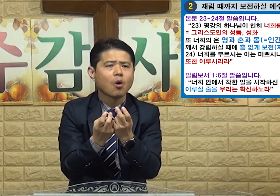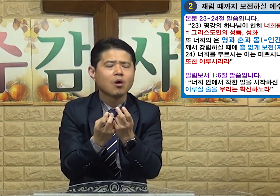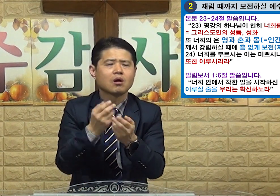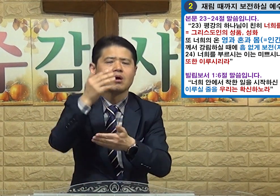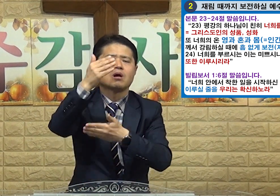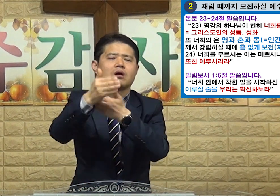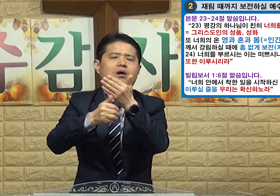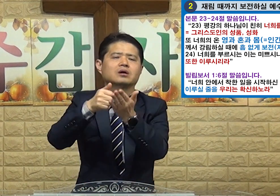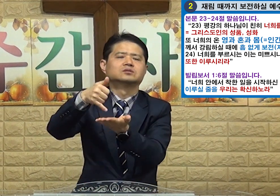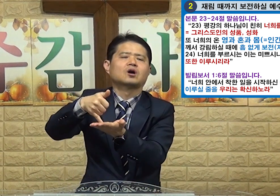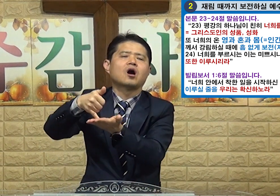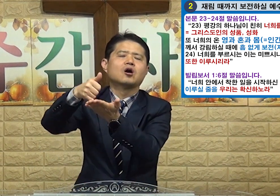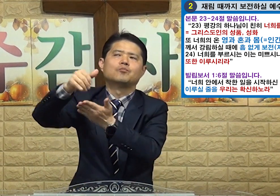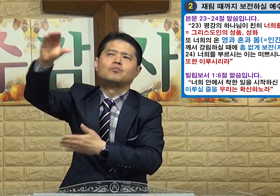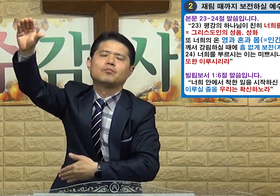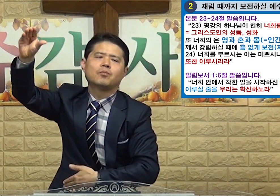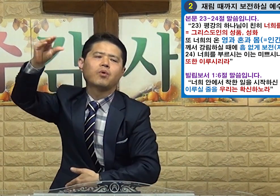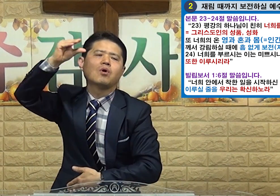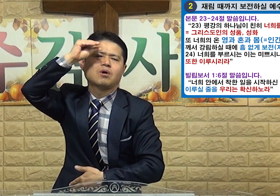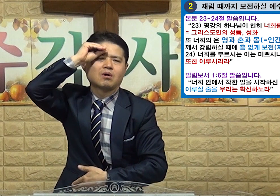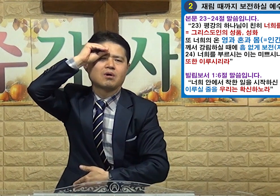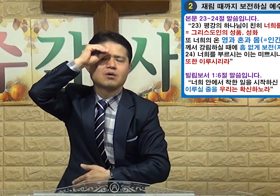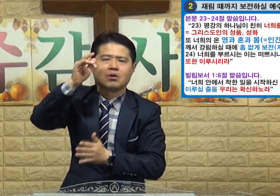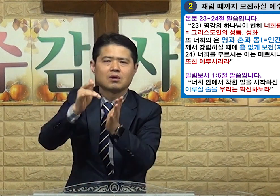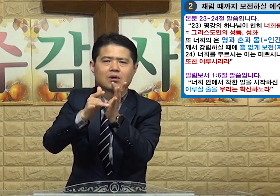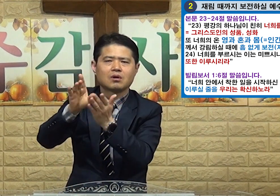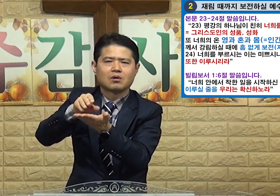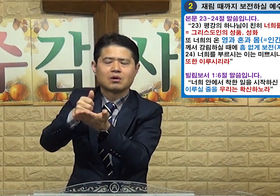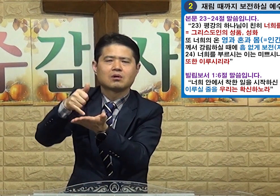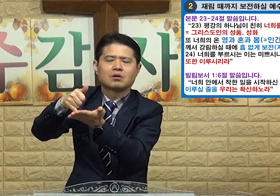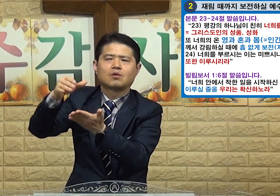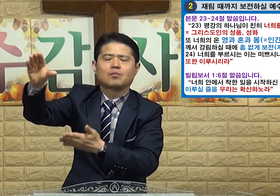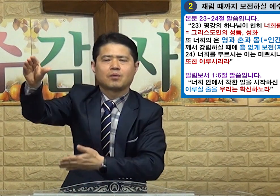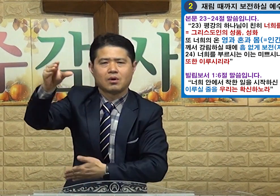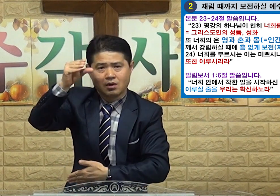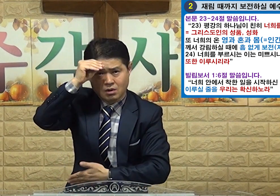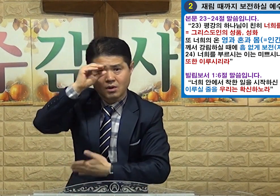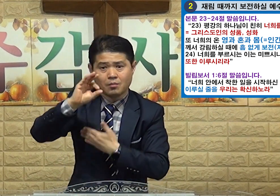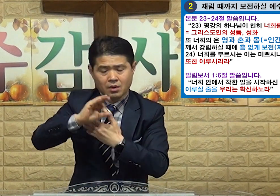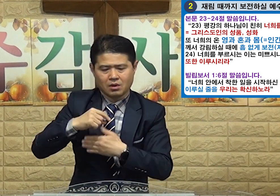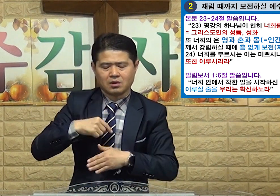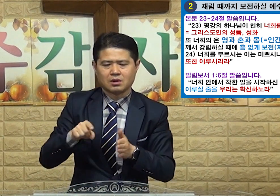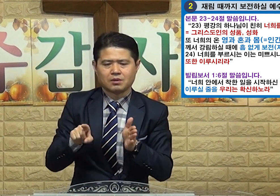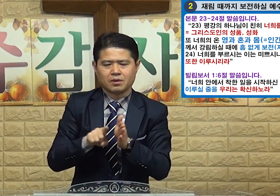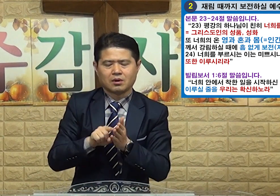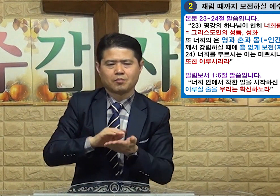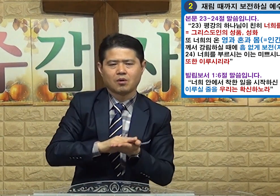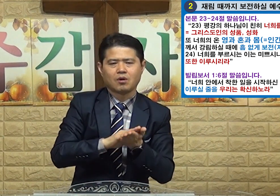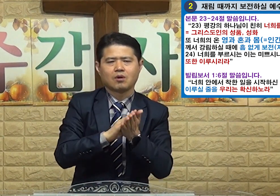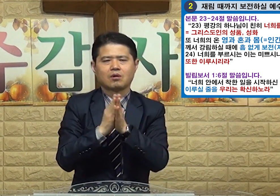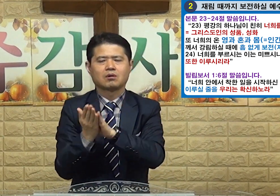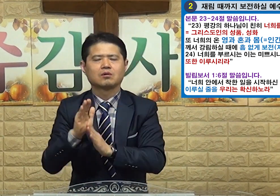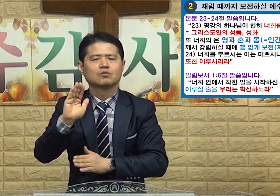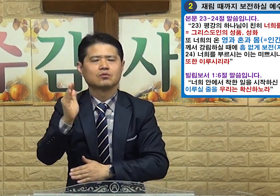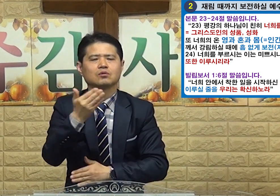성화로 우리를 바꿀 수 있는 방법은 아버지의 인격을 우리가 본받는 것입니다. 그 인격을 본받는다면 우리의